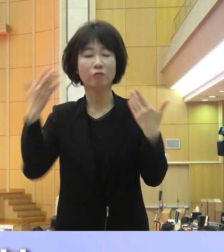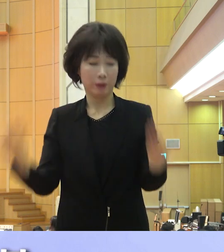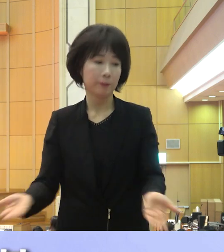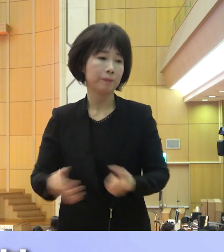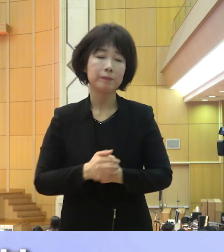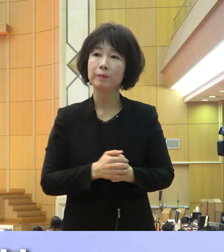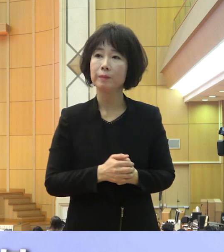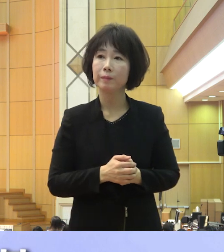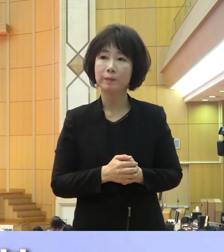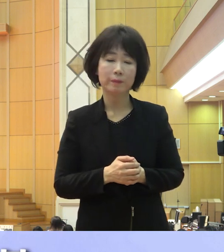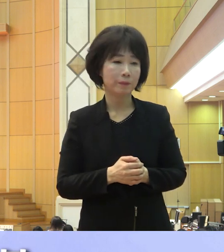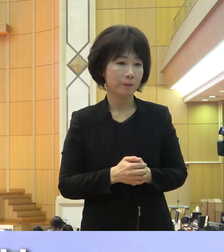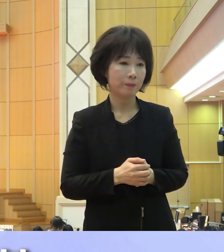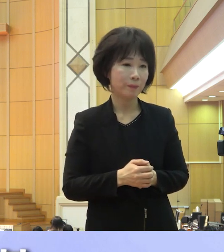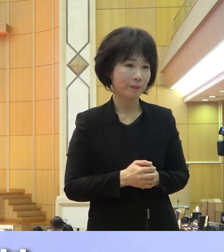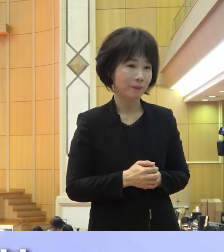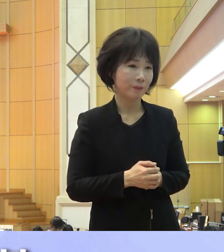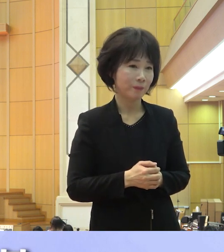오늘